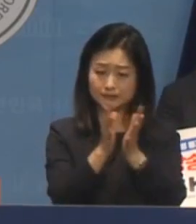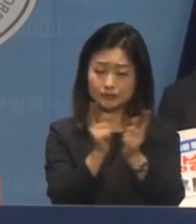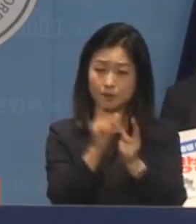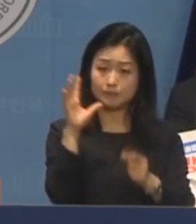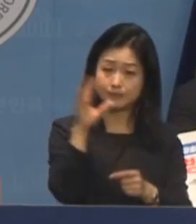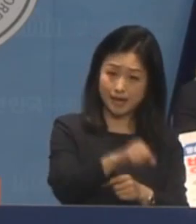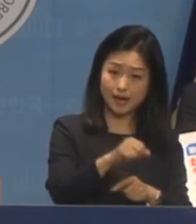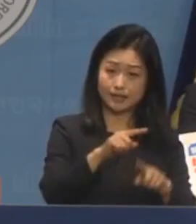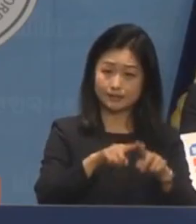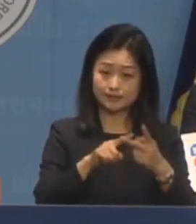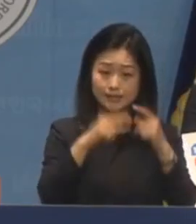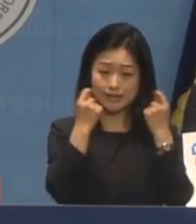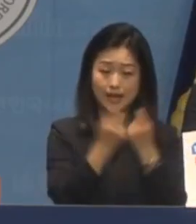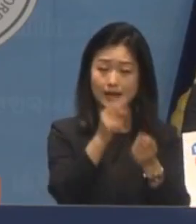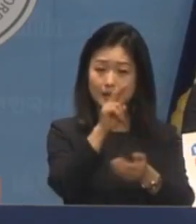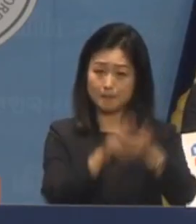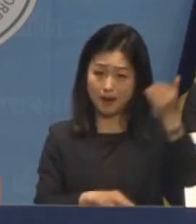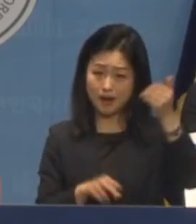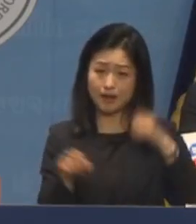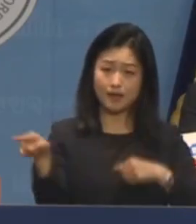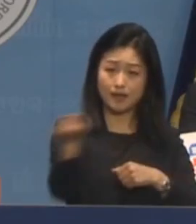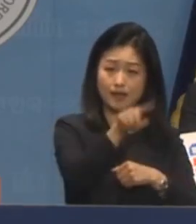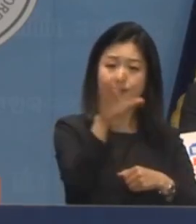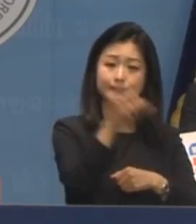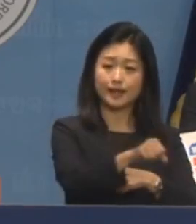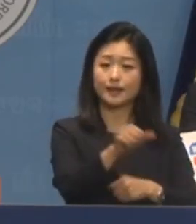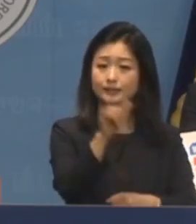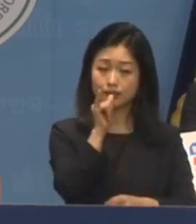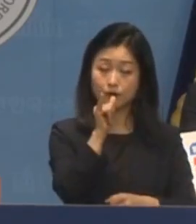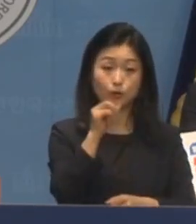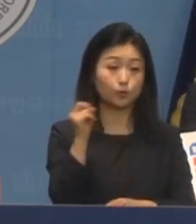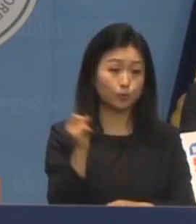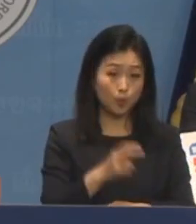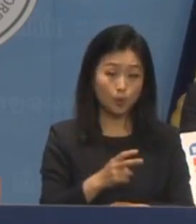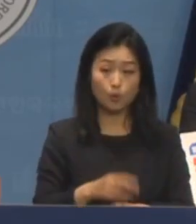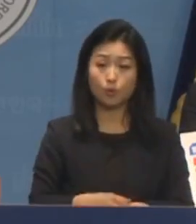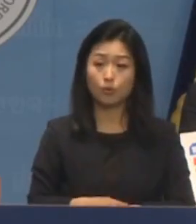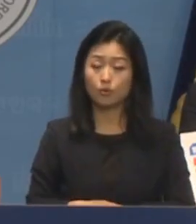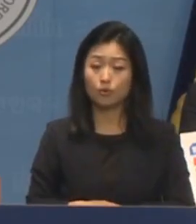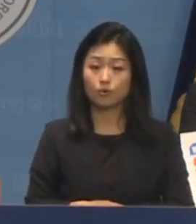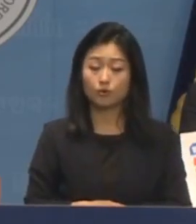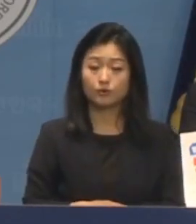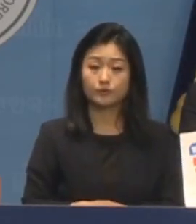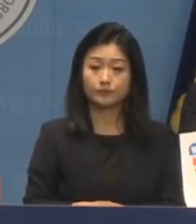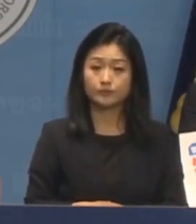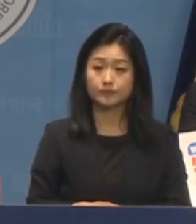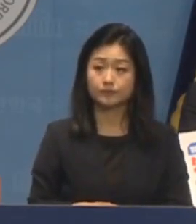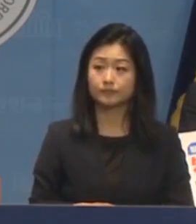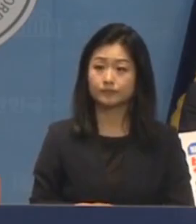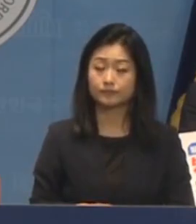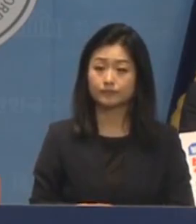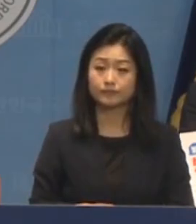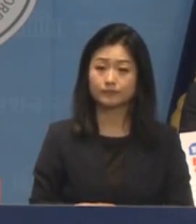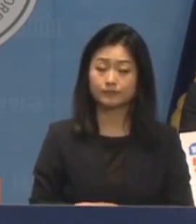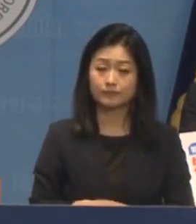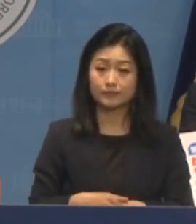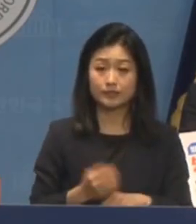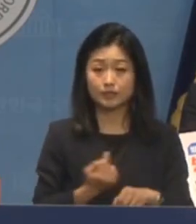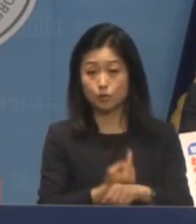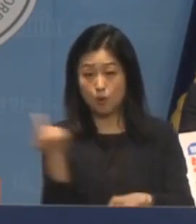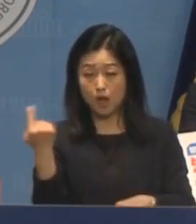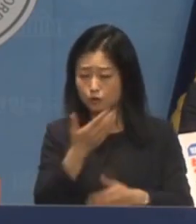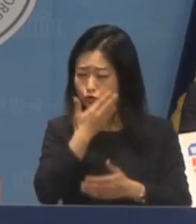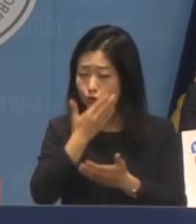장악하거나 민영화해 간접 장악하는 것뿐입니다. 그 이외에 다른 모든 중요한 일들 되게 많지요. 다 손 놓고